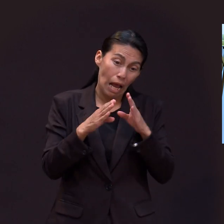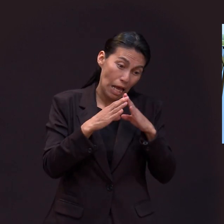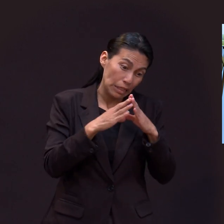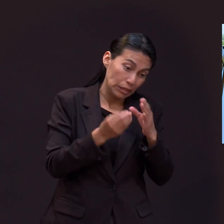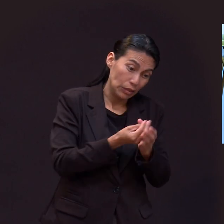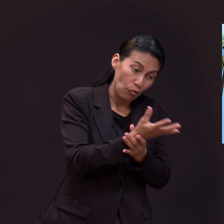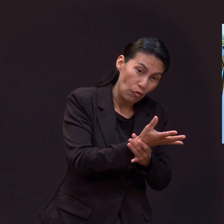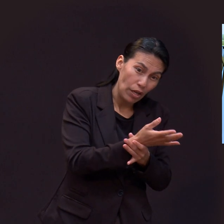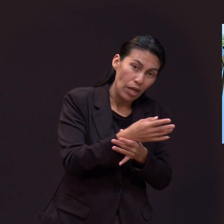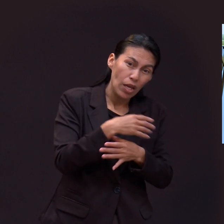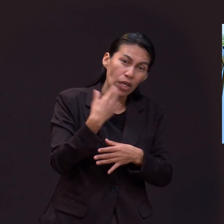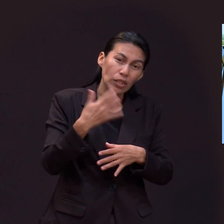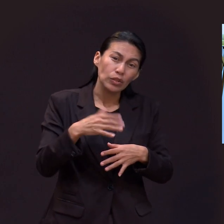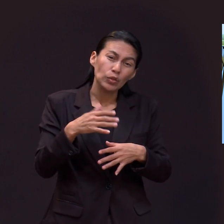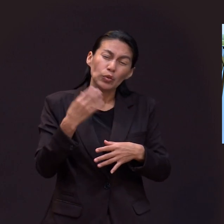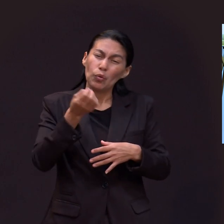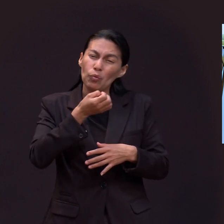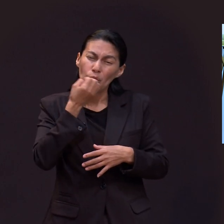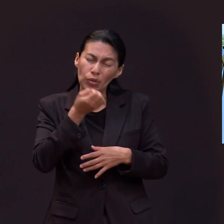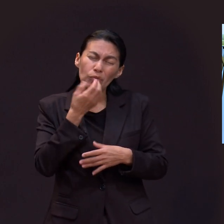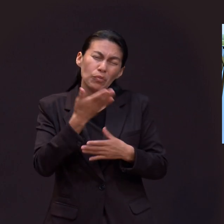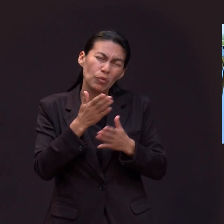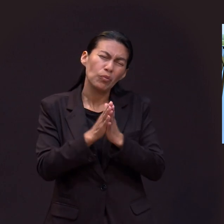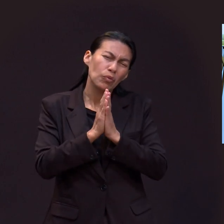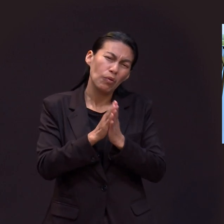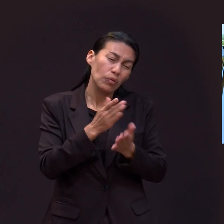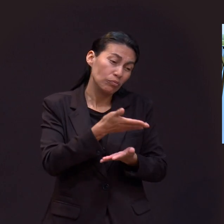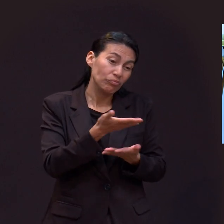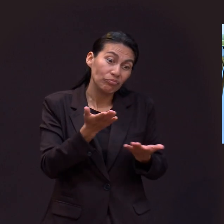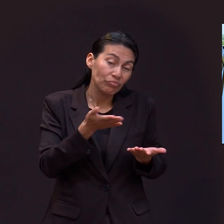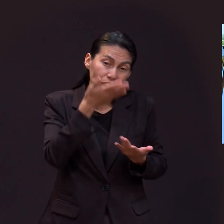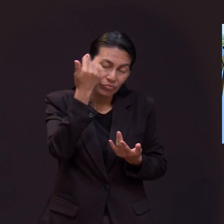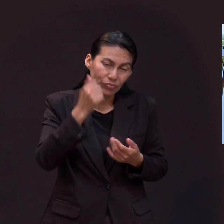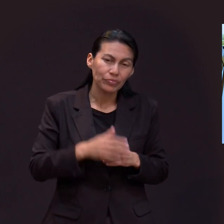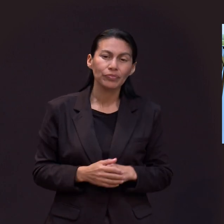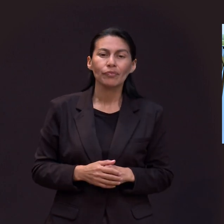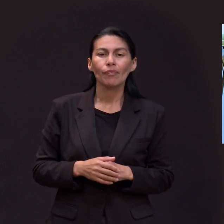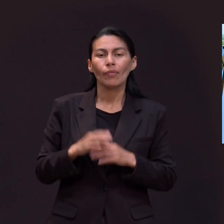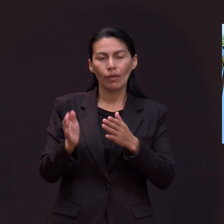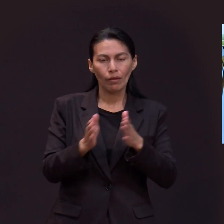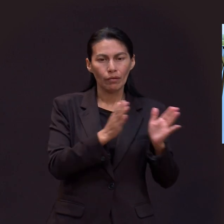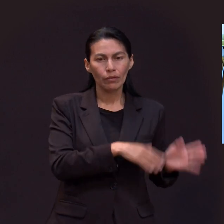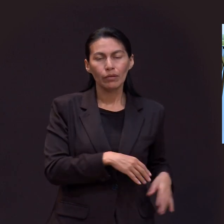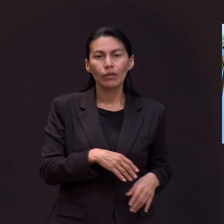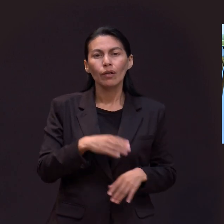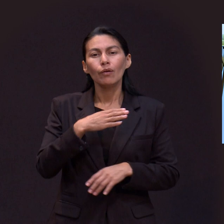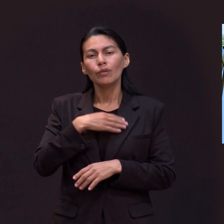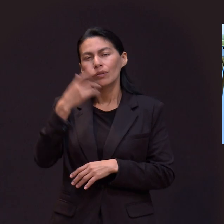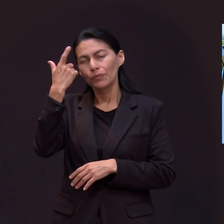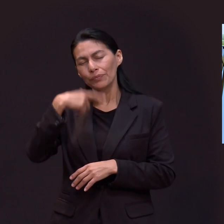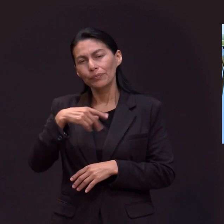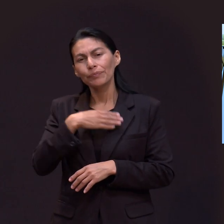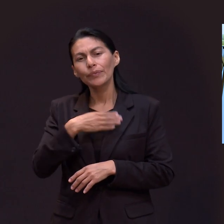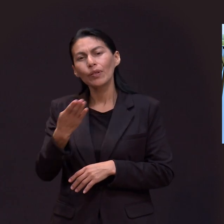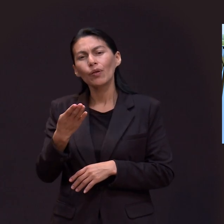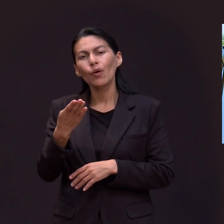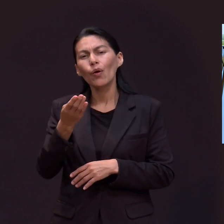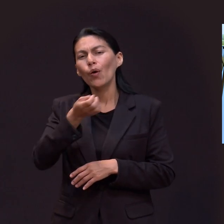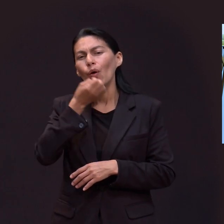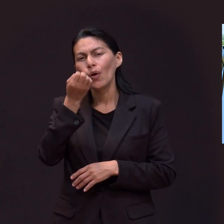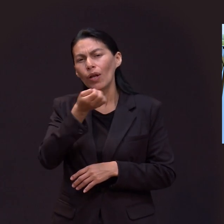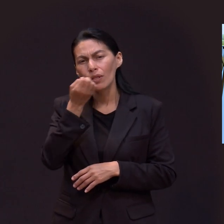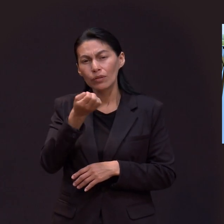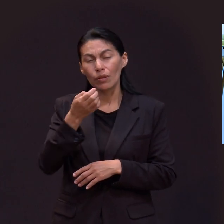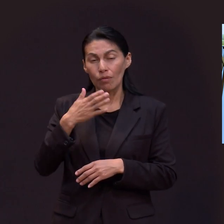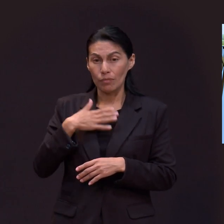ponerlo en oración y nos uniremos a ti maría elena enríquez buenas noches y duración para que